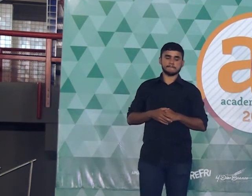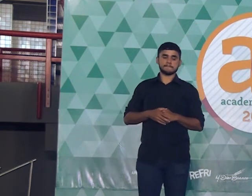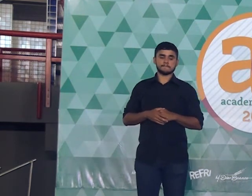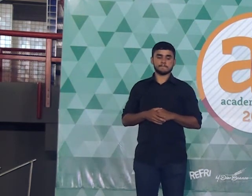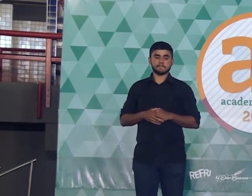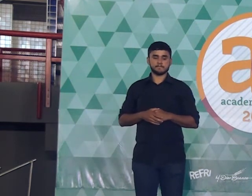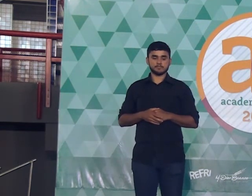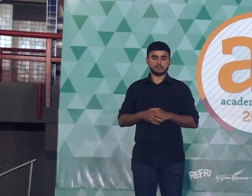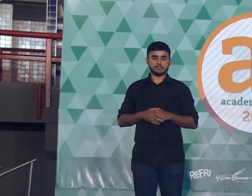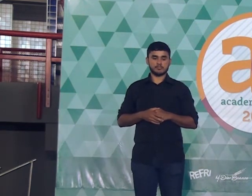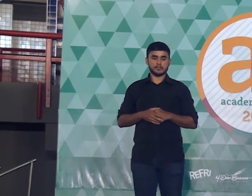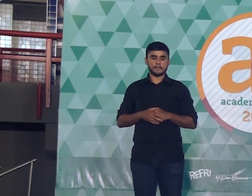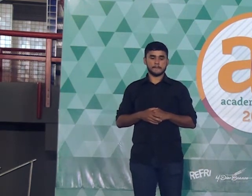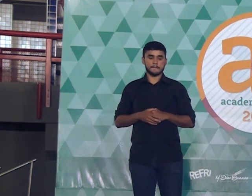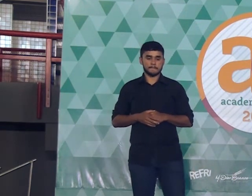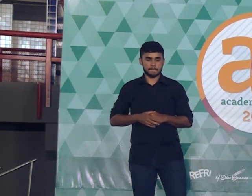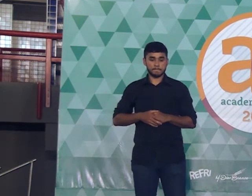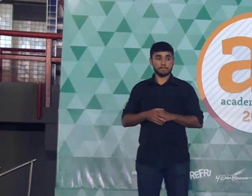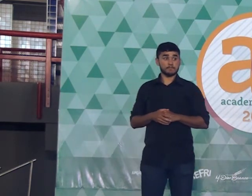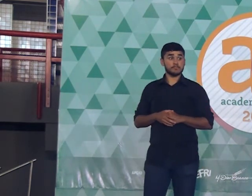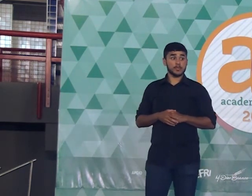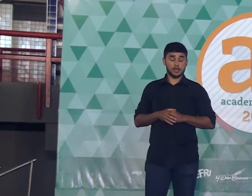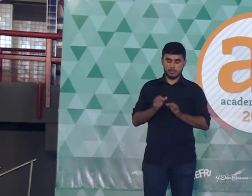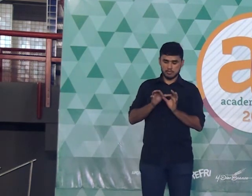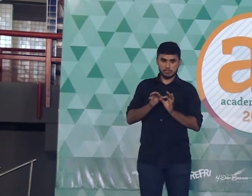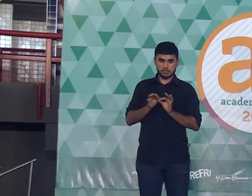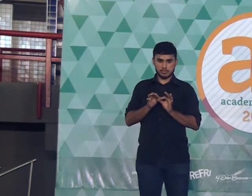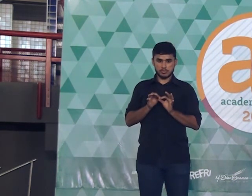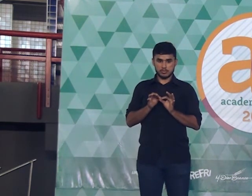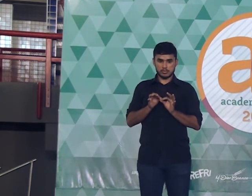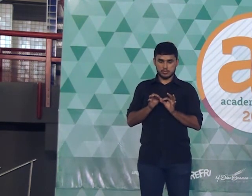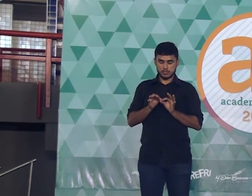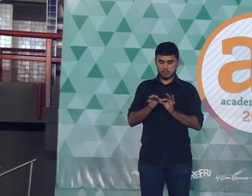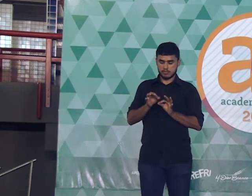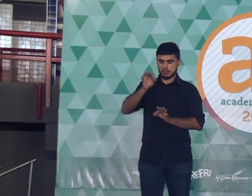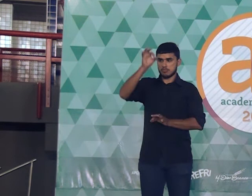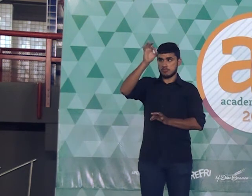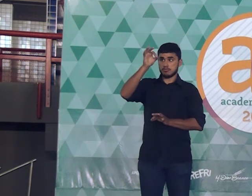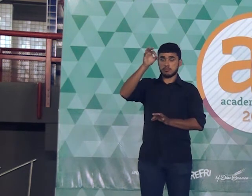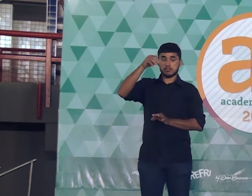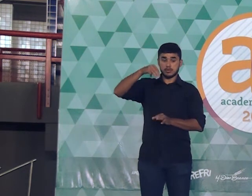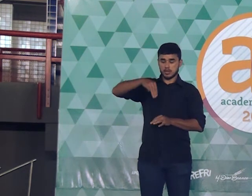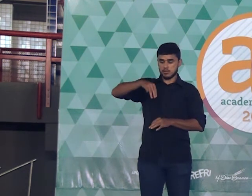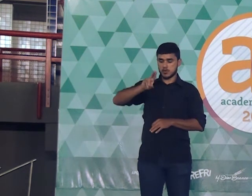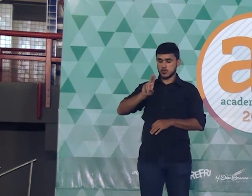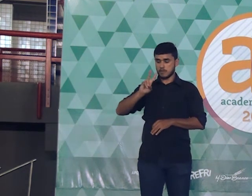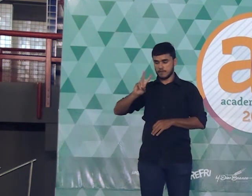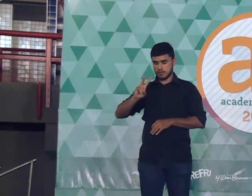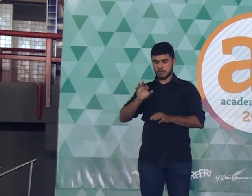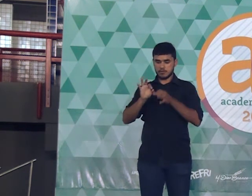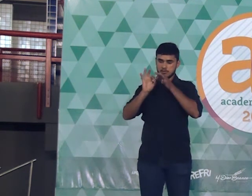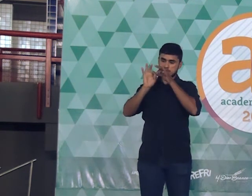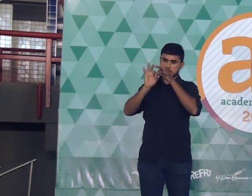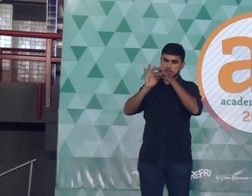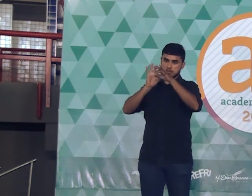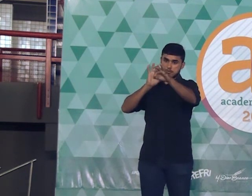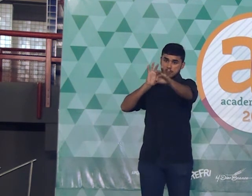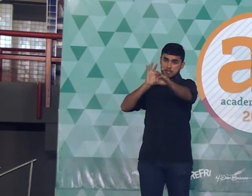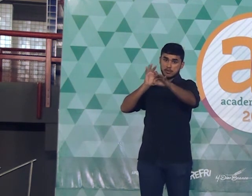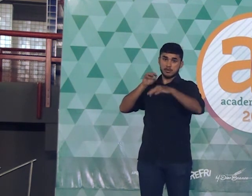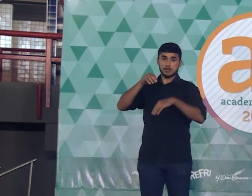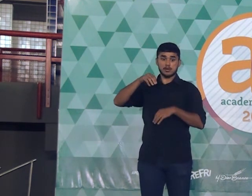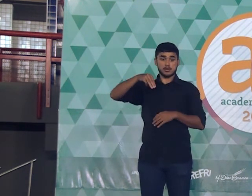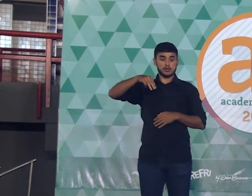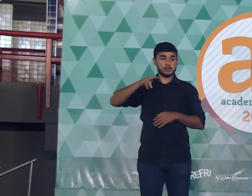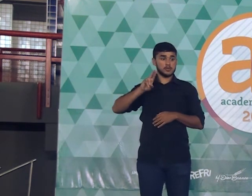tá? Em dois tipos de movimentos. Na horizontal, sempre movimento uniforme. Na vertical, sempre movimento